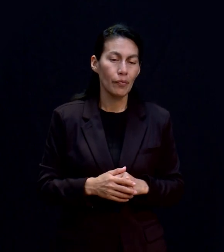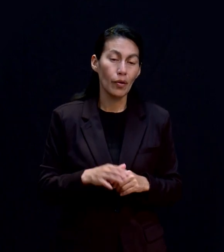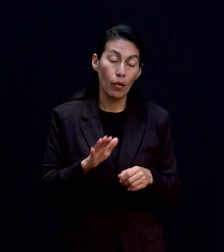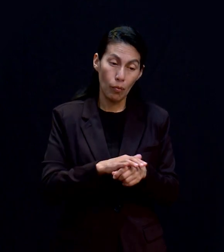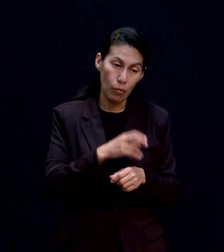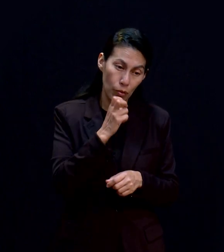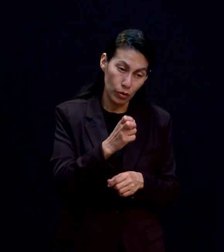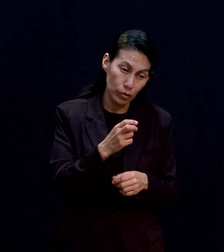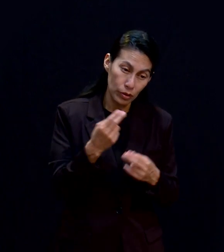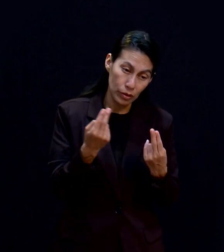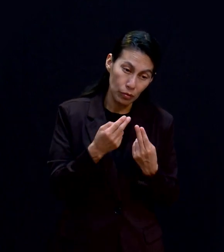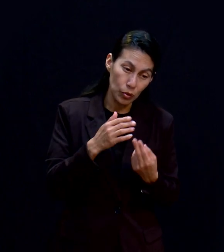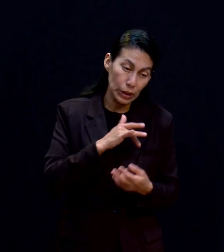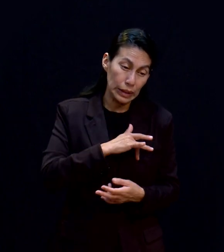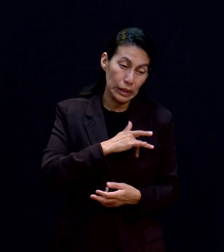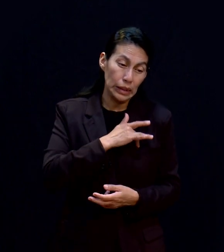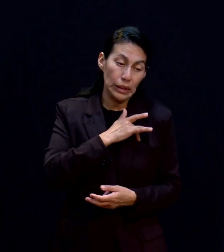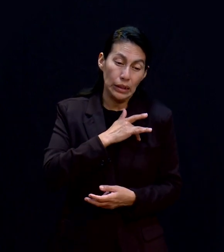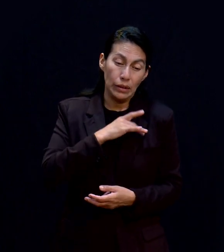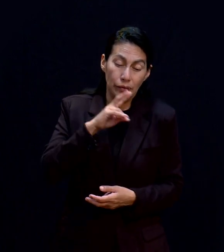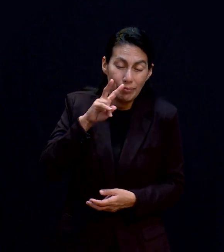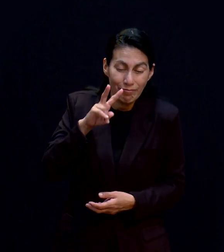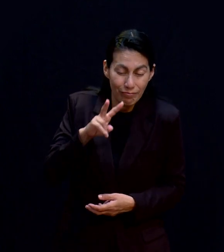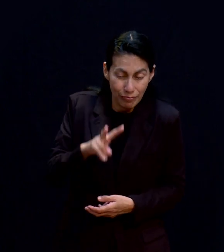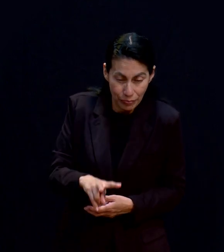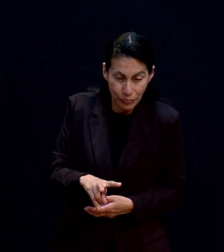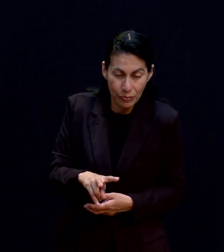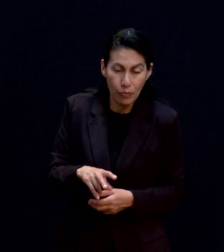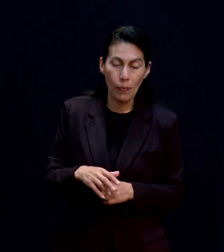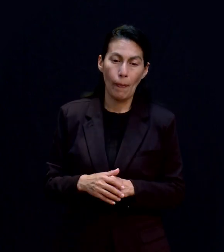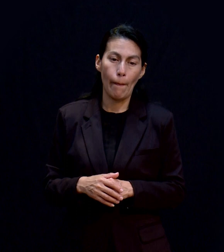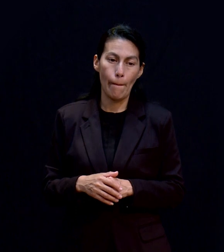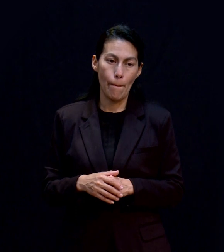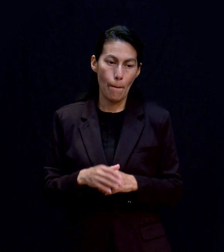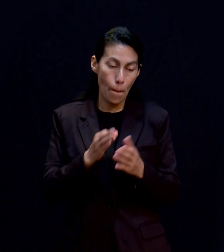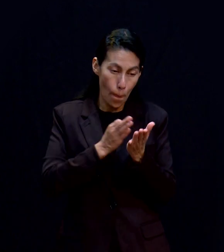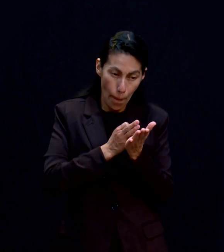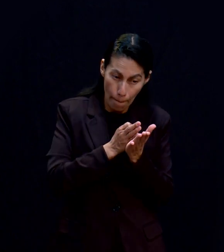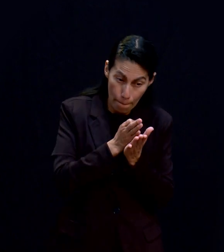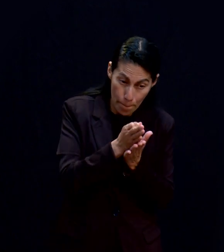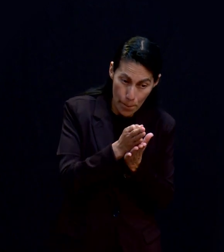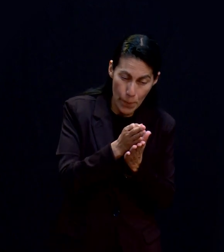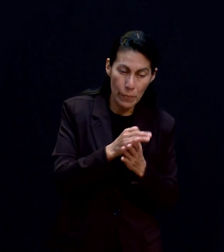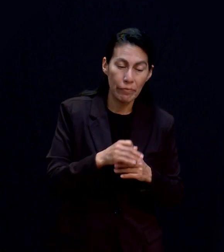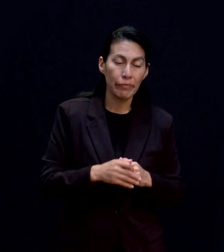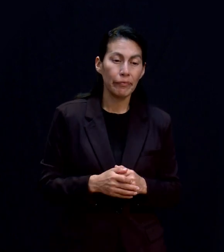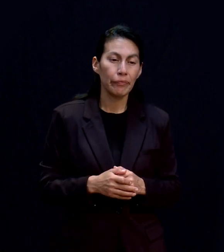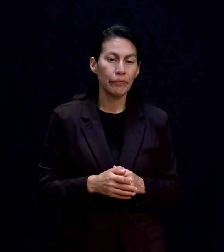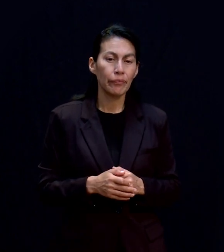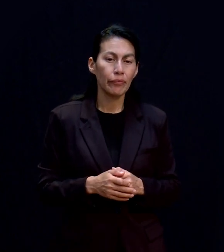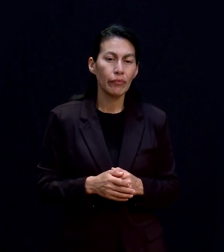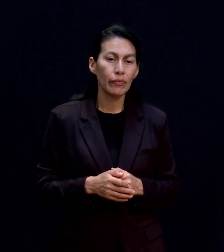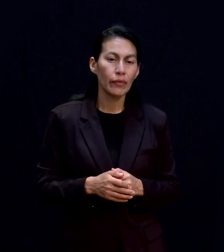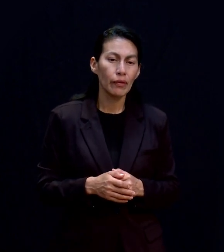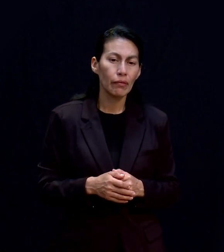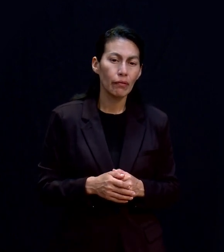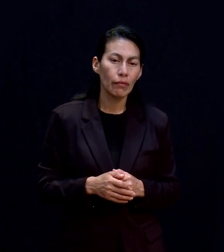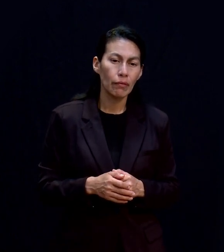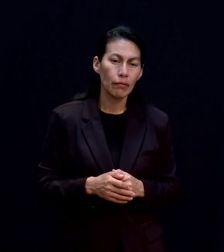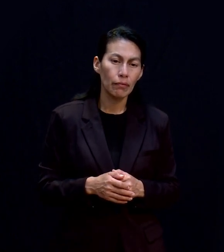integridad delante de la presencia de dios de las cosas que más se manifiesta